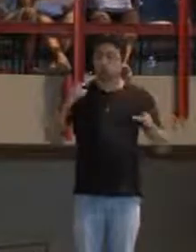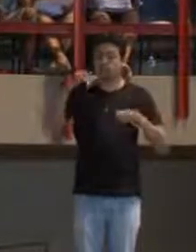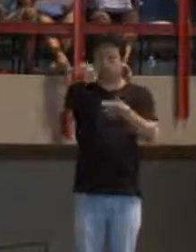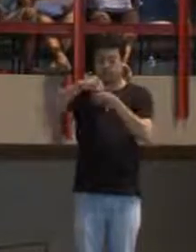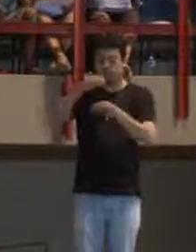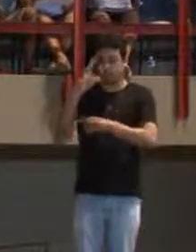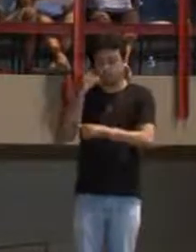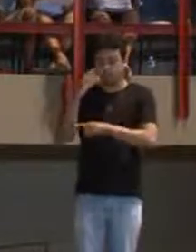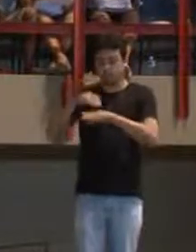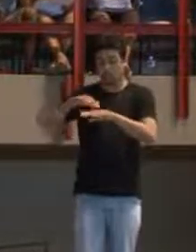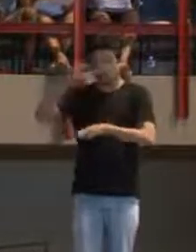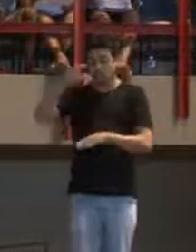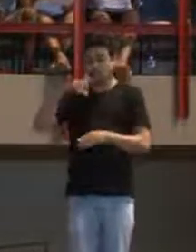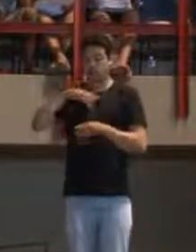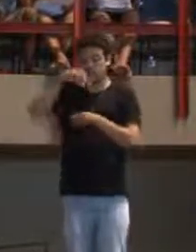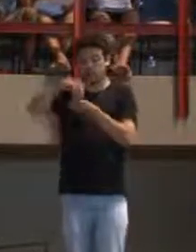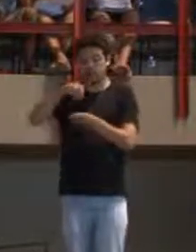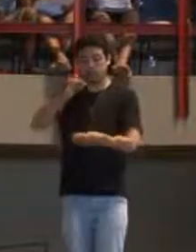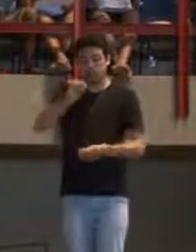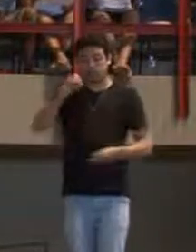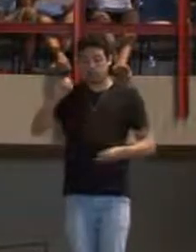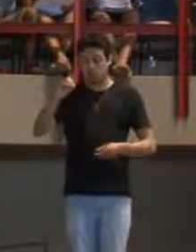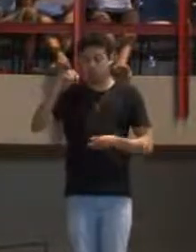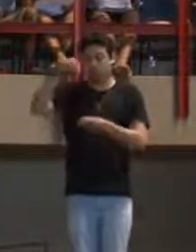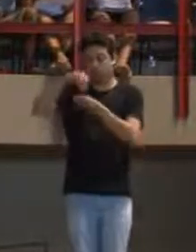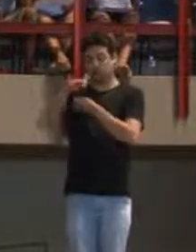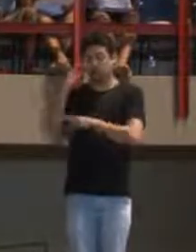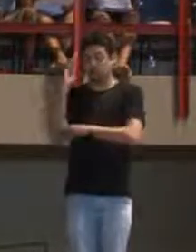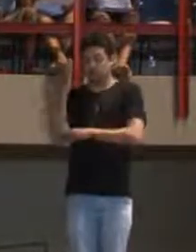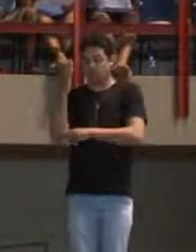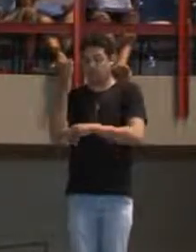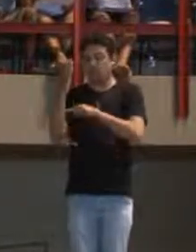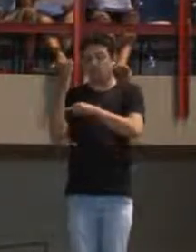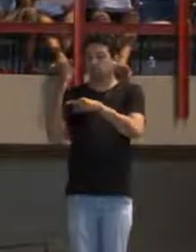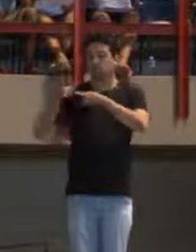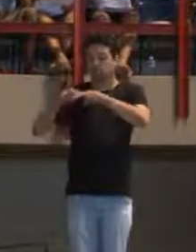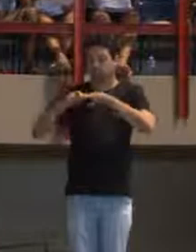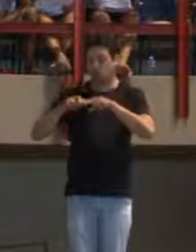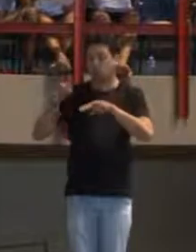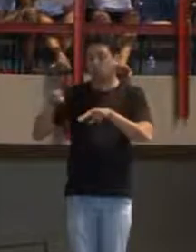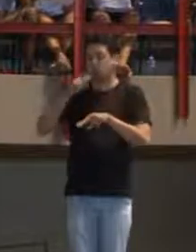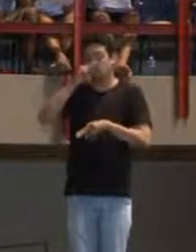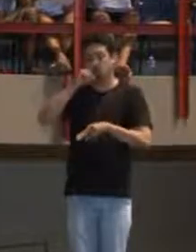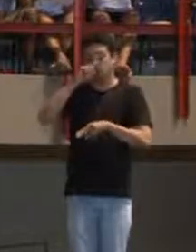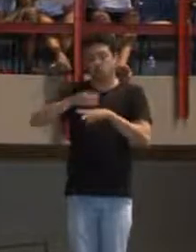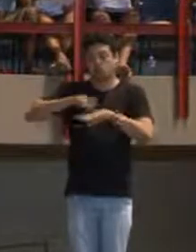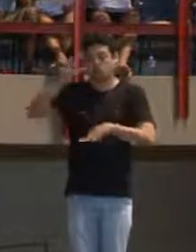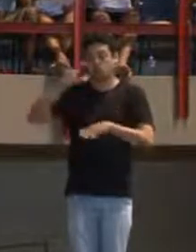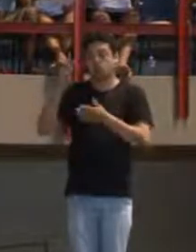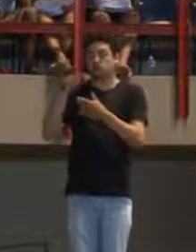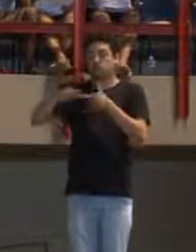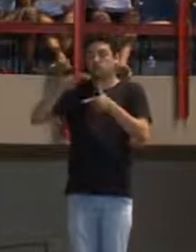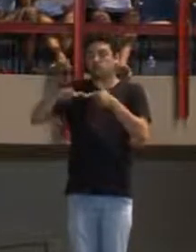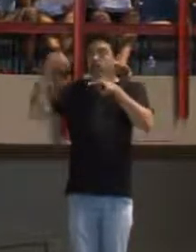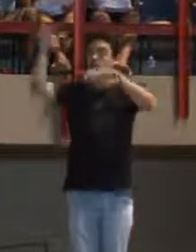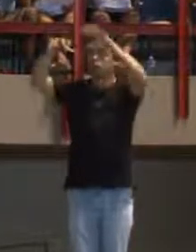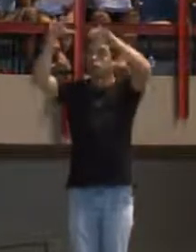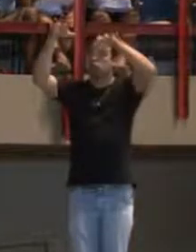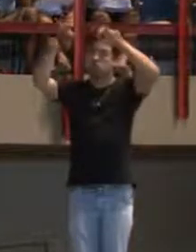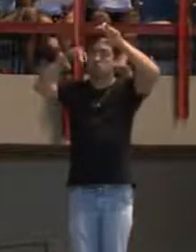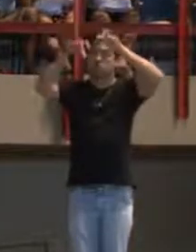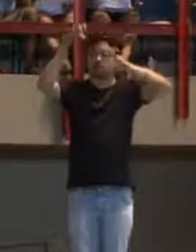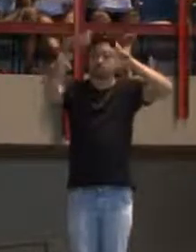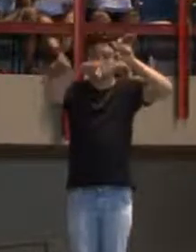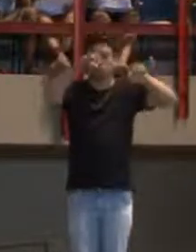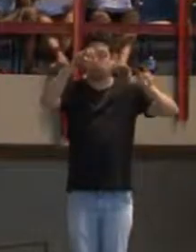fósseis, o que tem mais enxofre é o carvão mineral. Consequentemente, Ele é quem vai provocar o maior problema de chuva